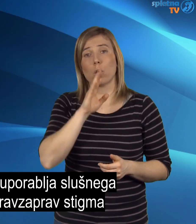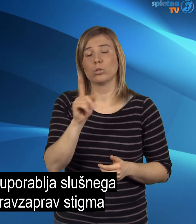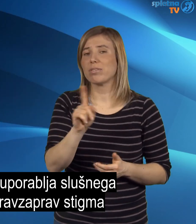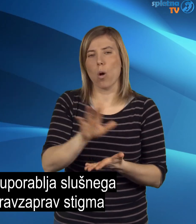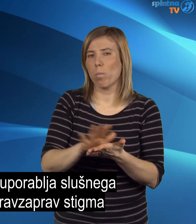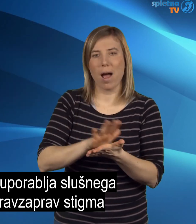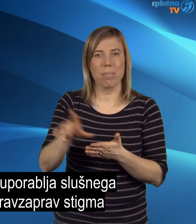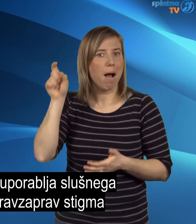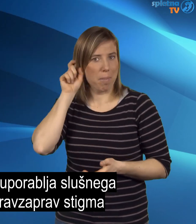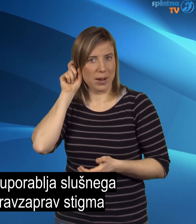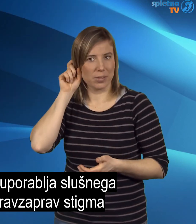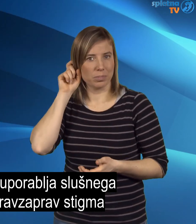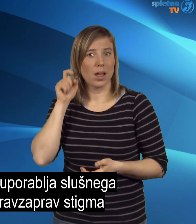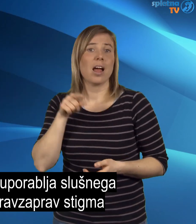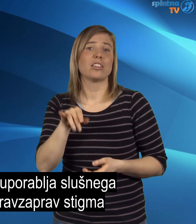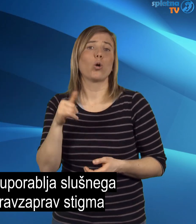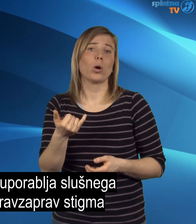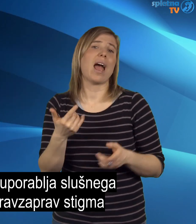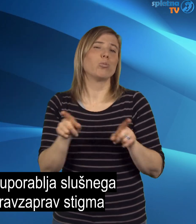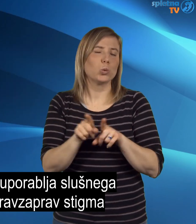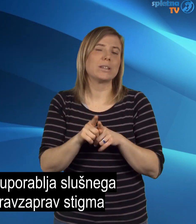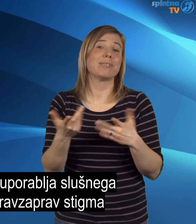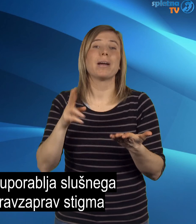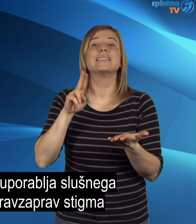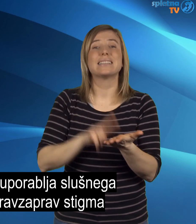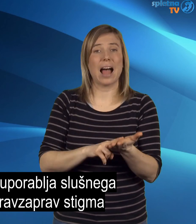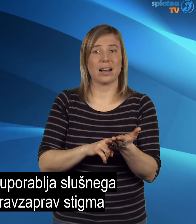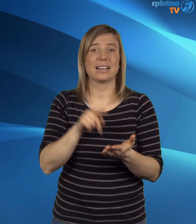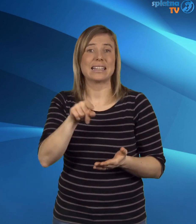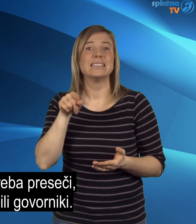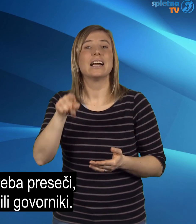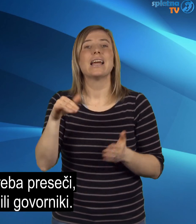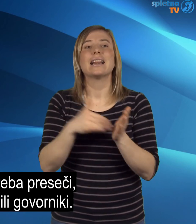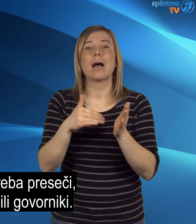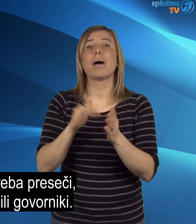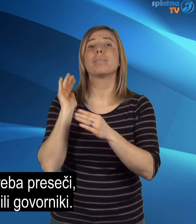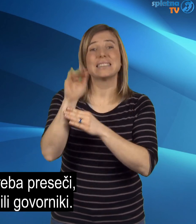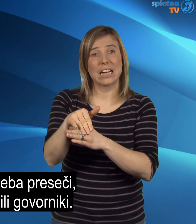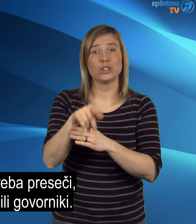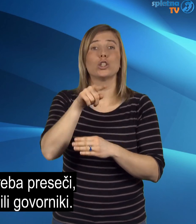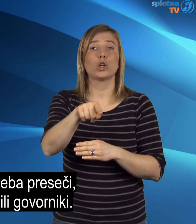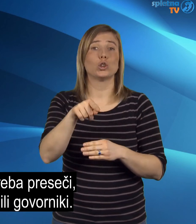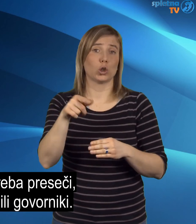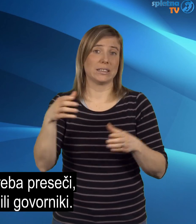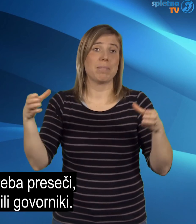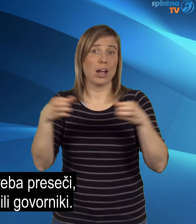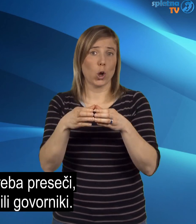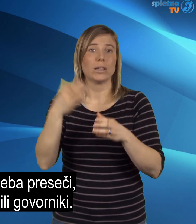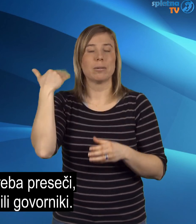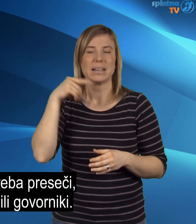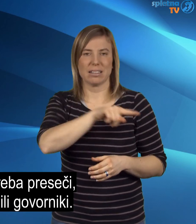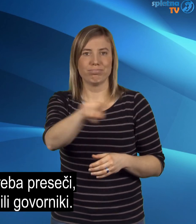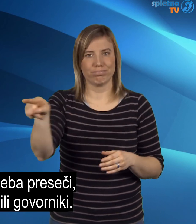Veliko naglušnih ne uporablja slušnega aparata, tako je pravzaprav stigma tista, ki jo je treba preseči, so si enotni bili